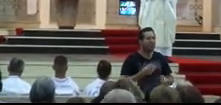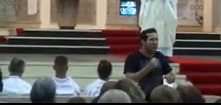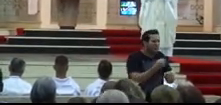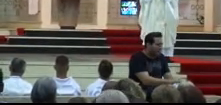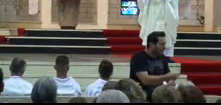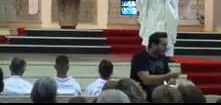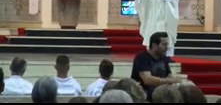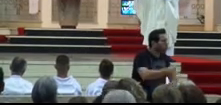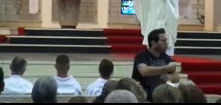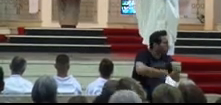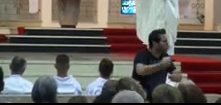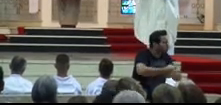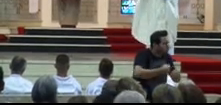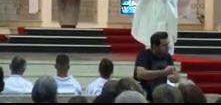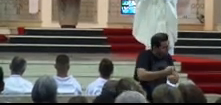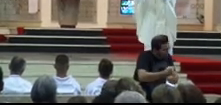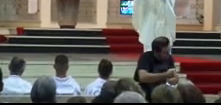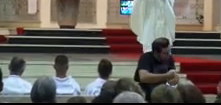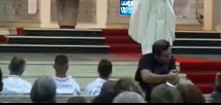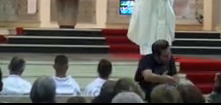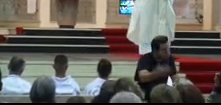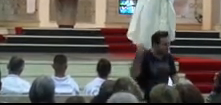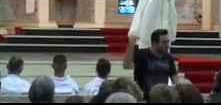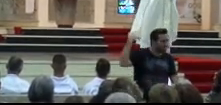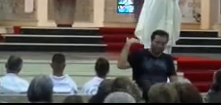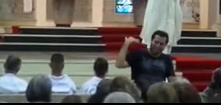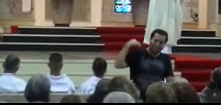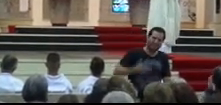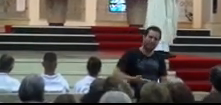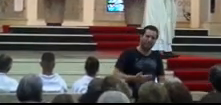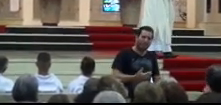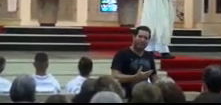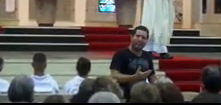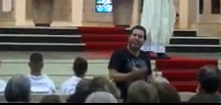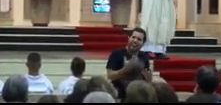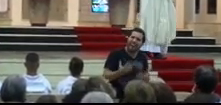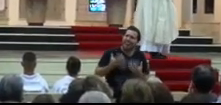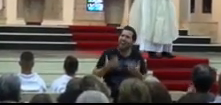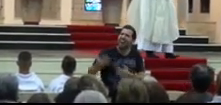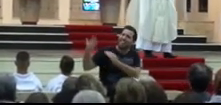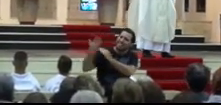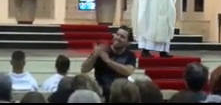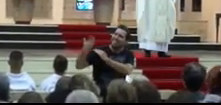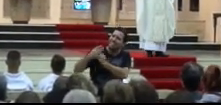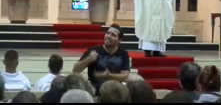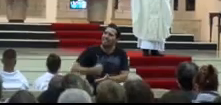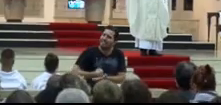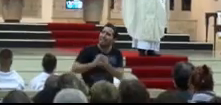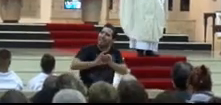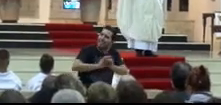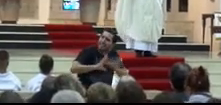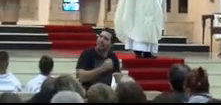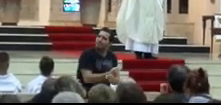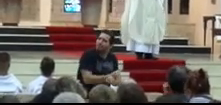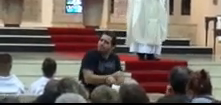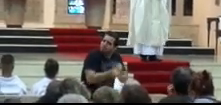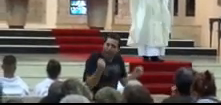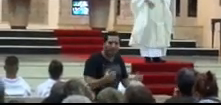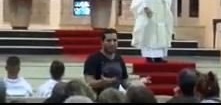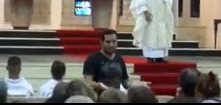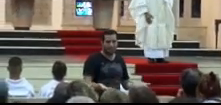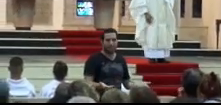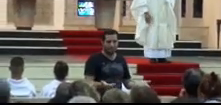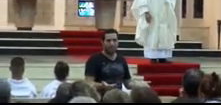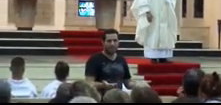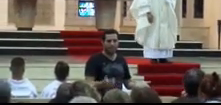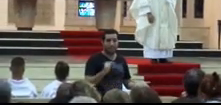Portanto, é o grande convite para que nós nos coloquemos em caminhada, para que nós sejamos livres e possamos